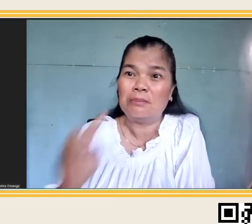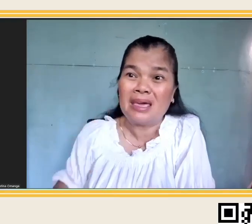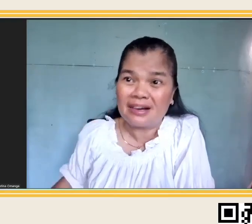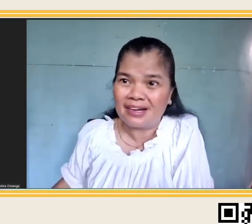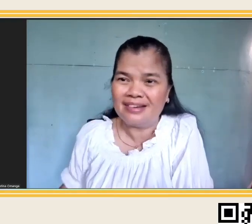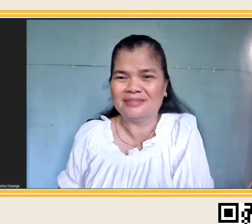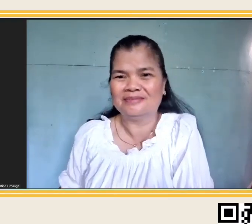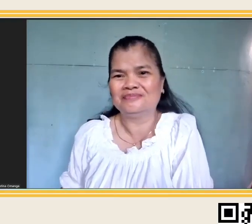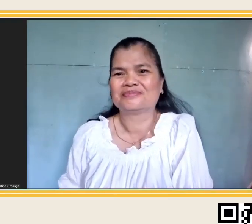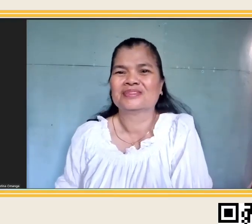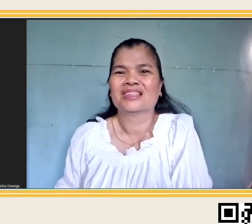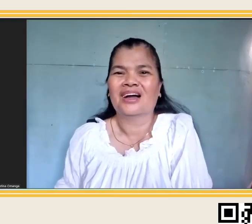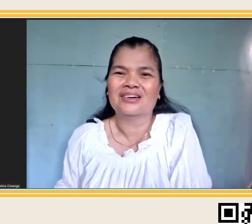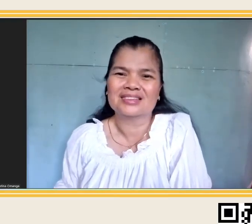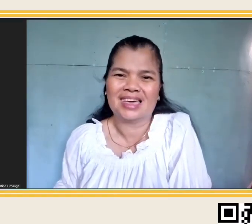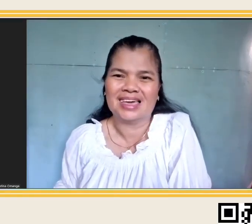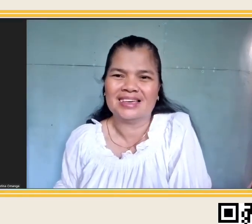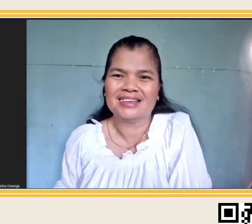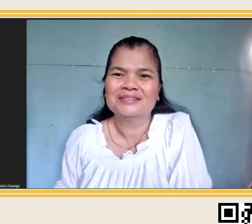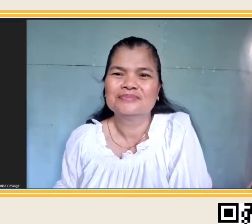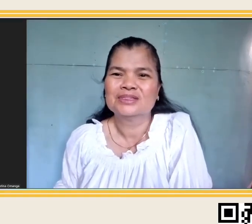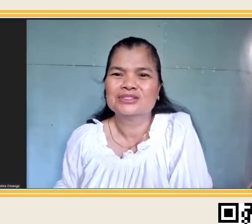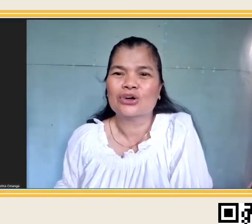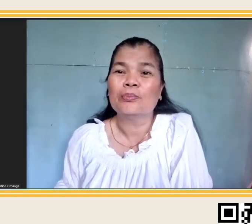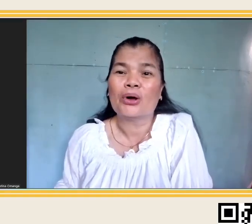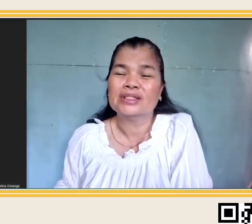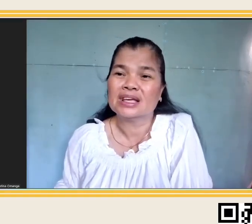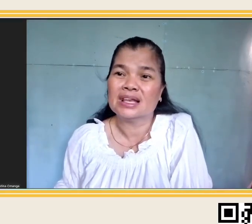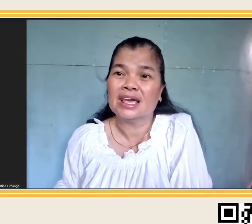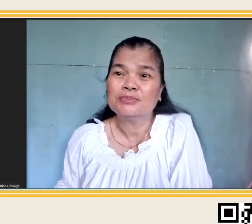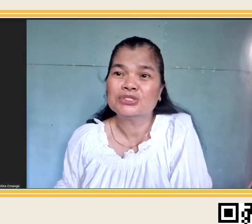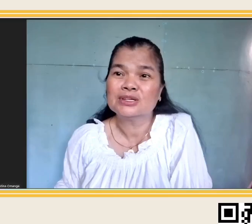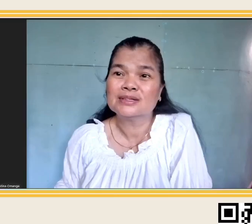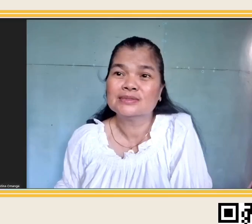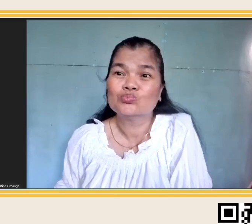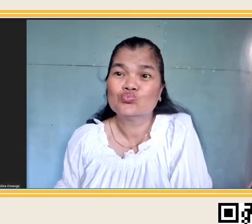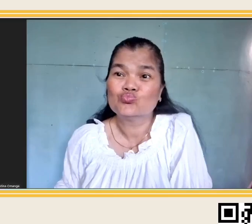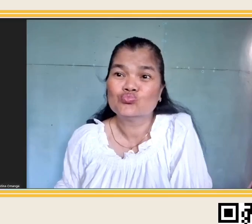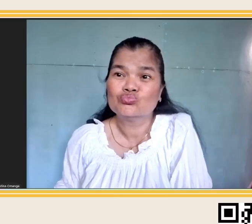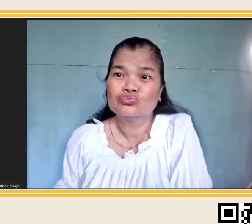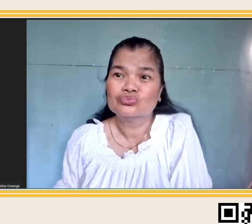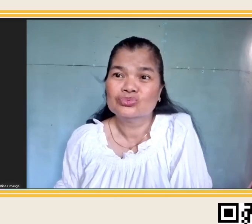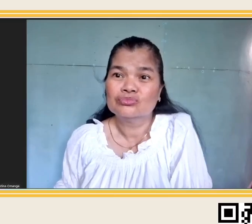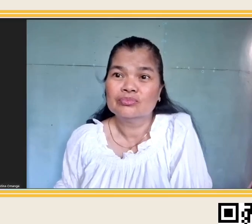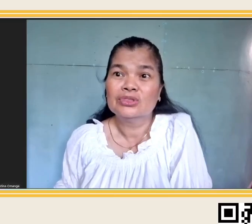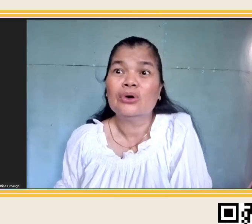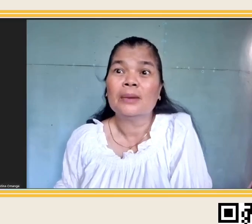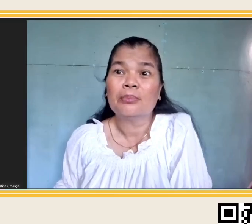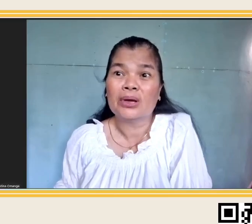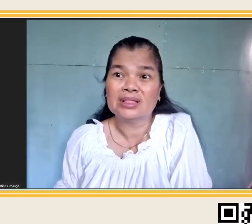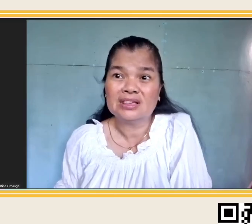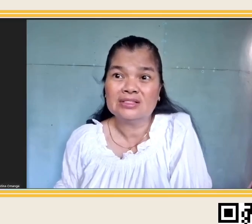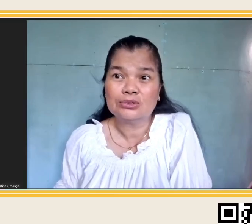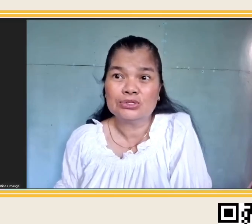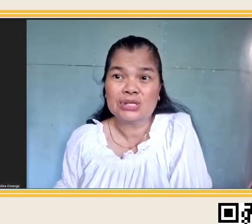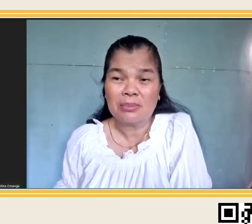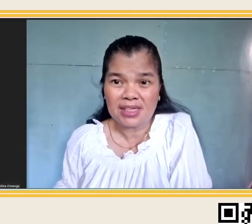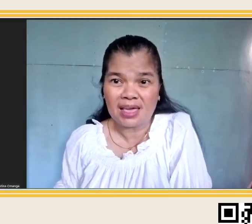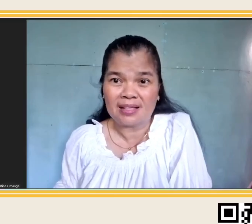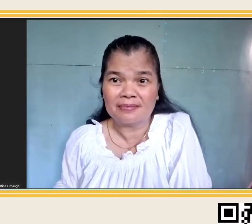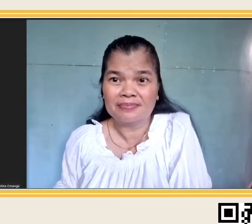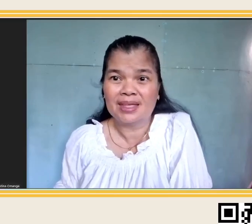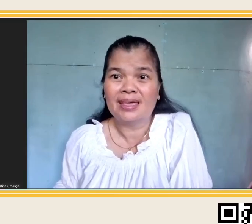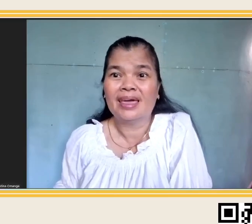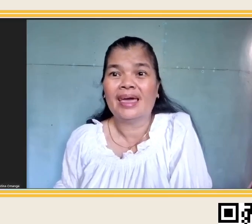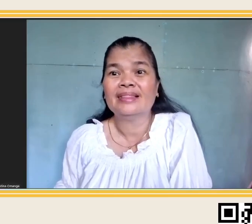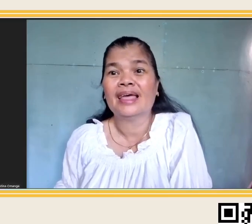Para ng beard. Okay. So, pointing lips. You are pointing to